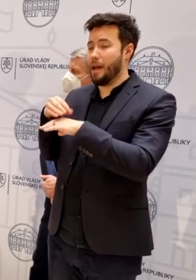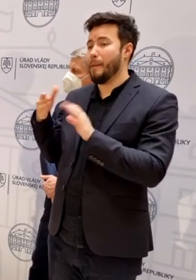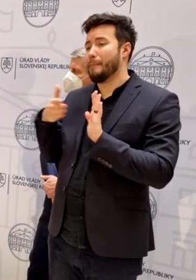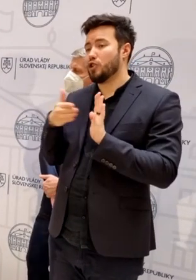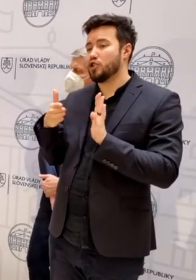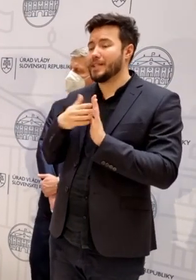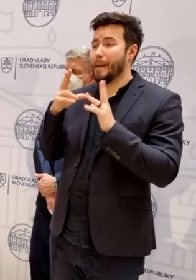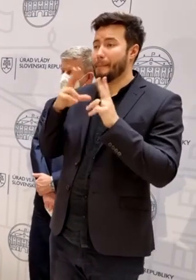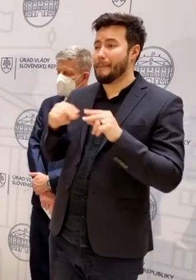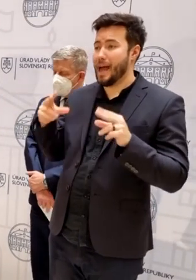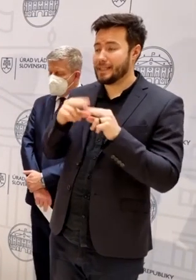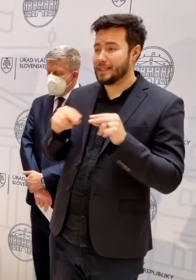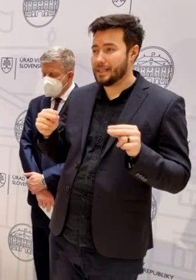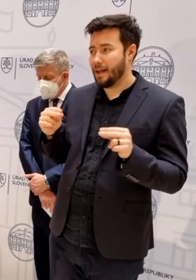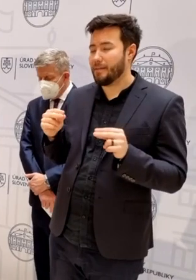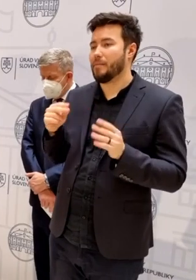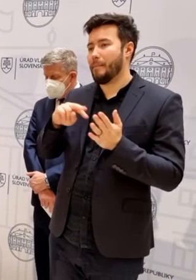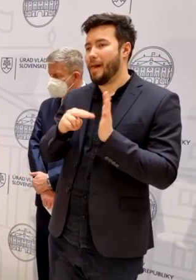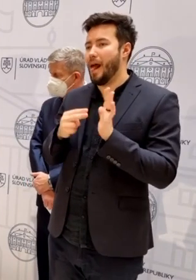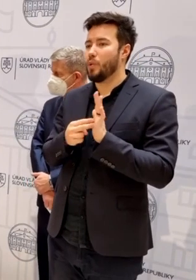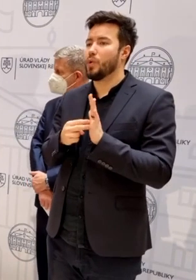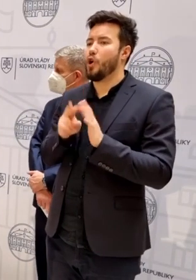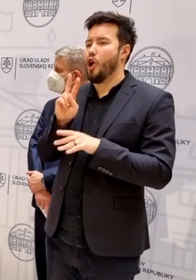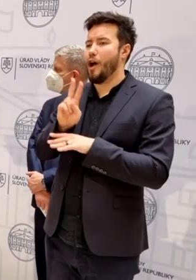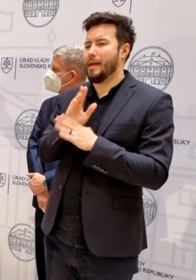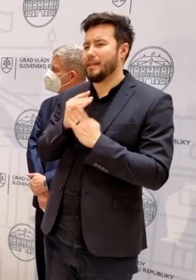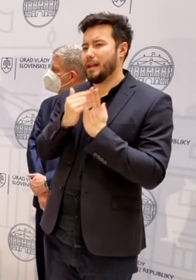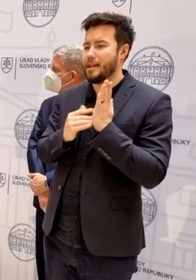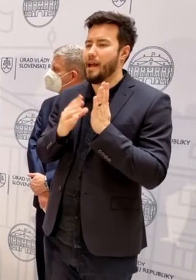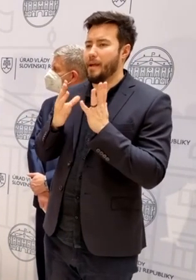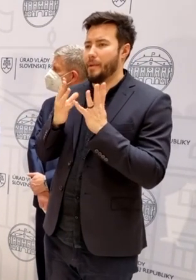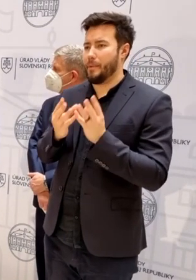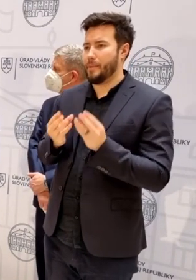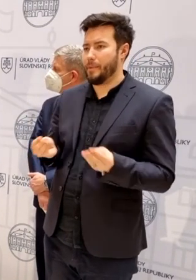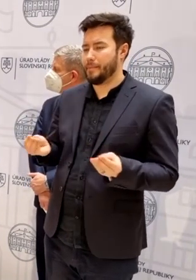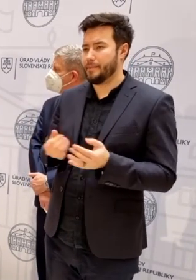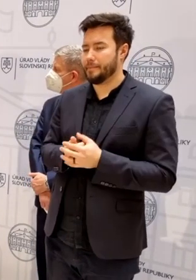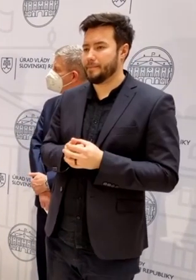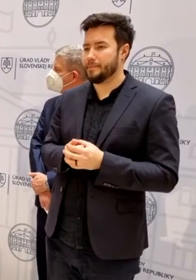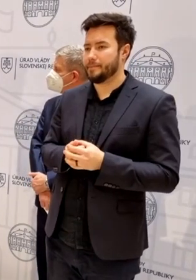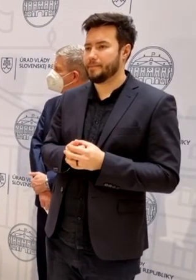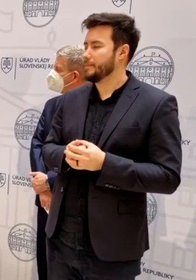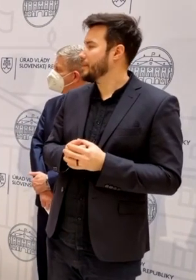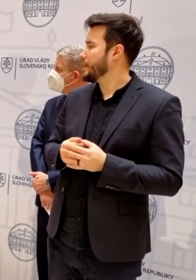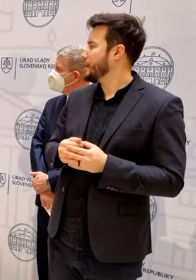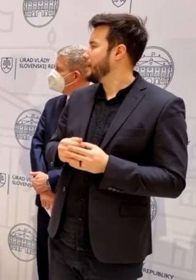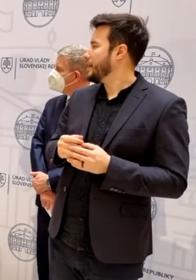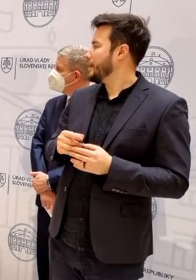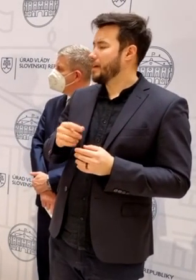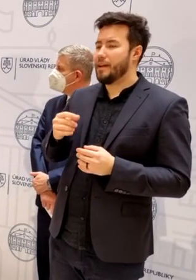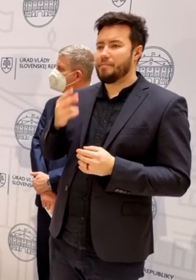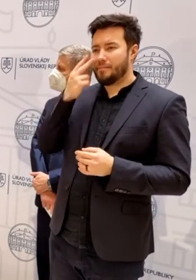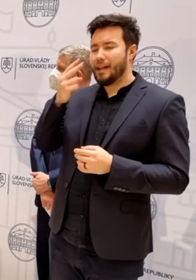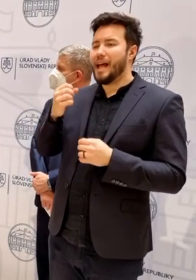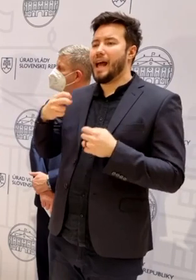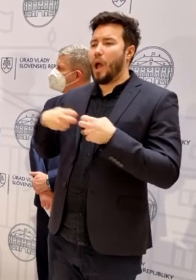chceli tieto opatrenie nejak zmierňovať. Rakúsko vlastne, ako vidíme na tom pravom grafe,